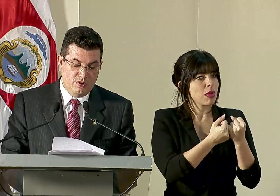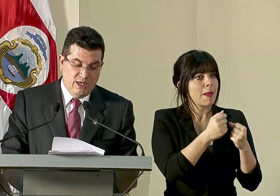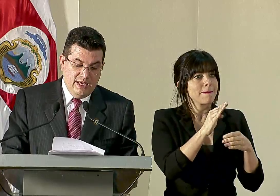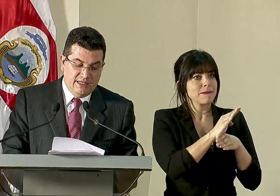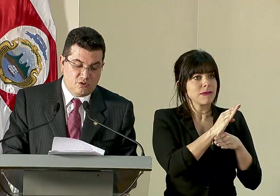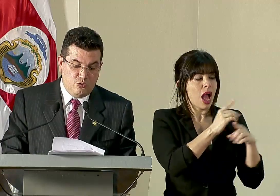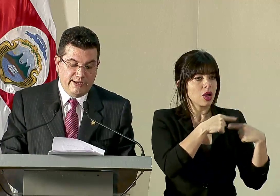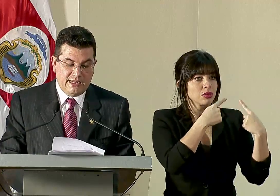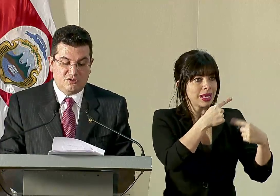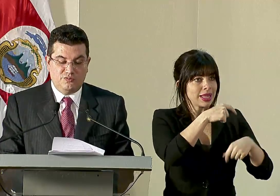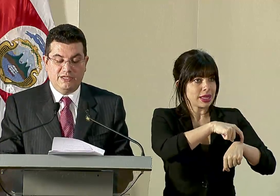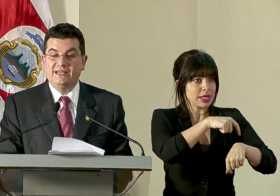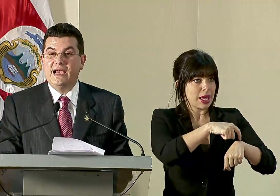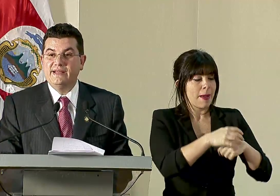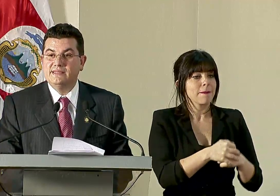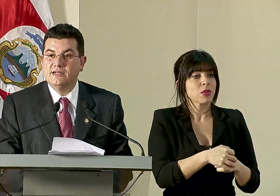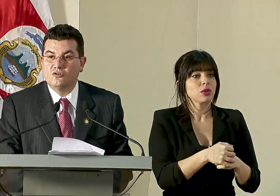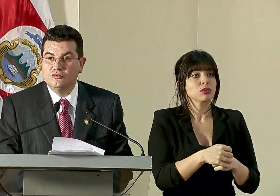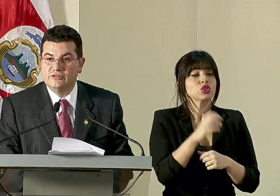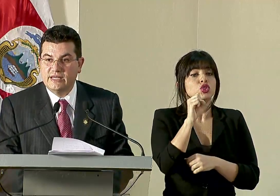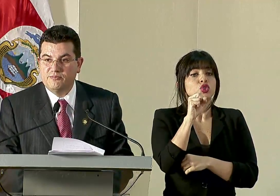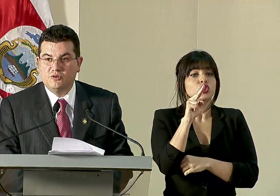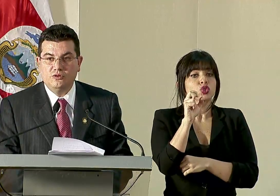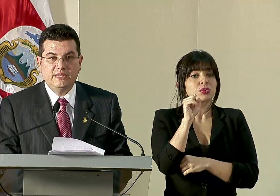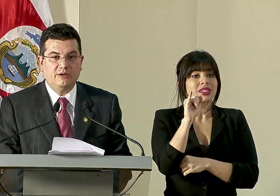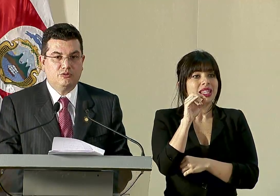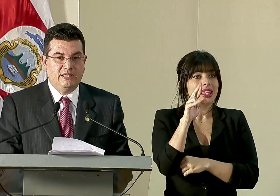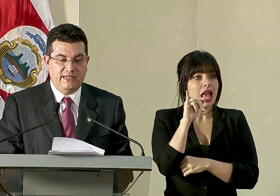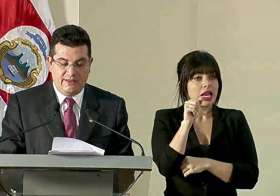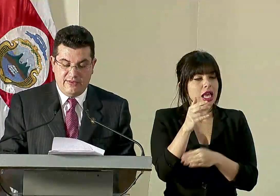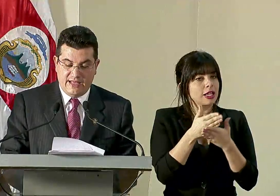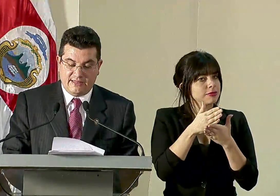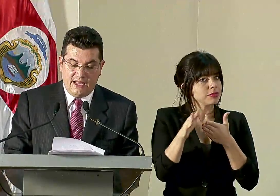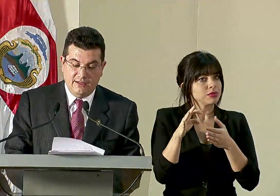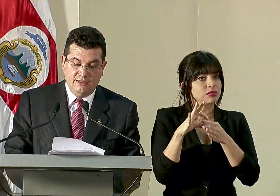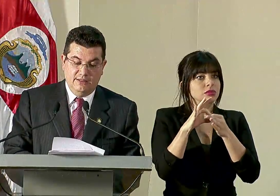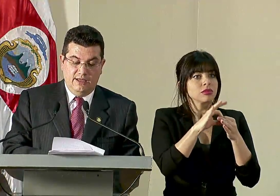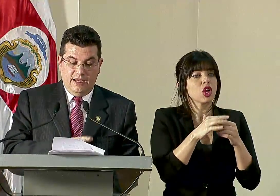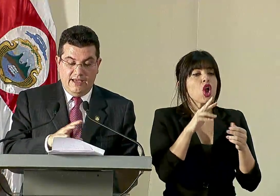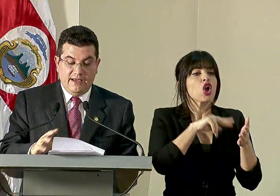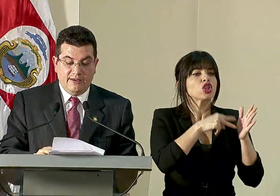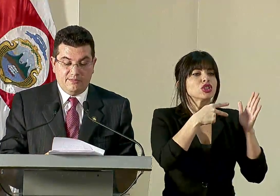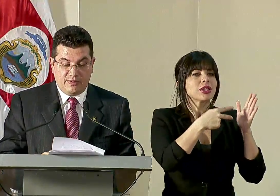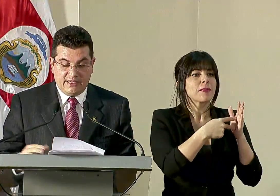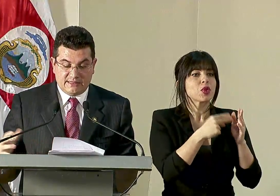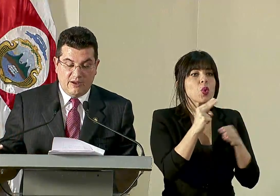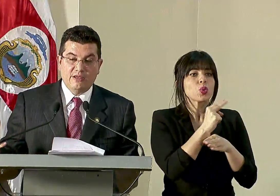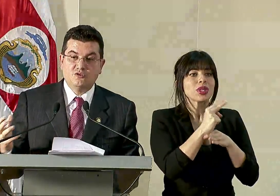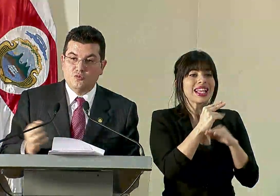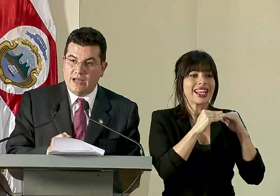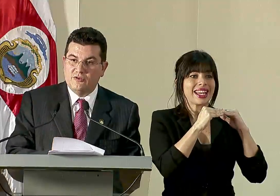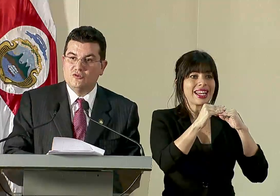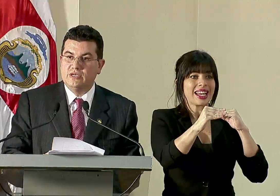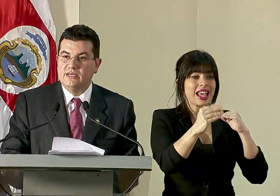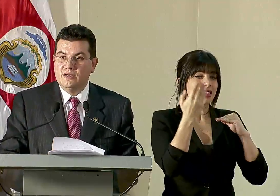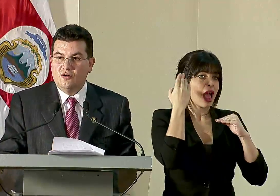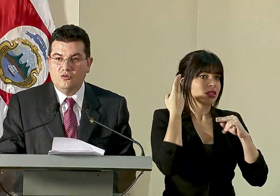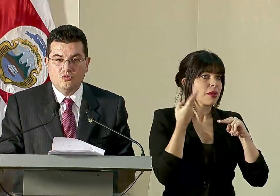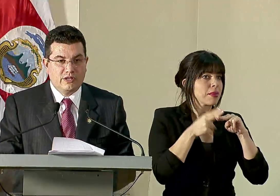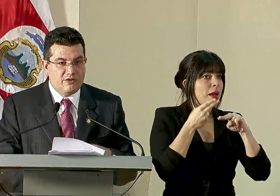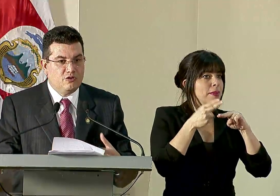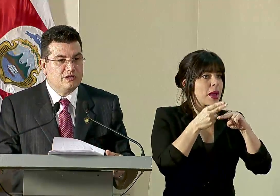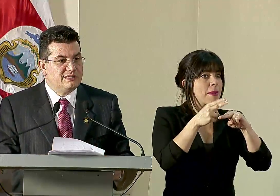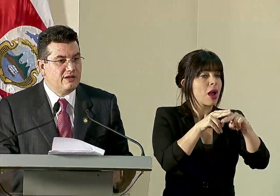tiempo, excluir a las subsidiarias del concepto de la utilidad neta que estaban sumándose